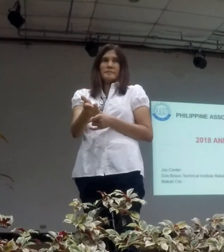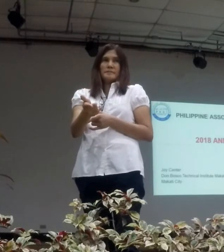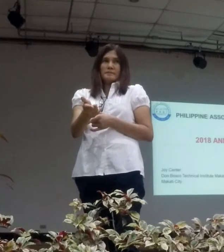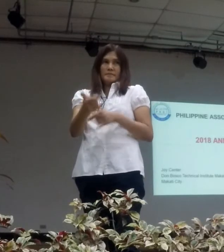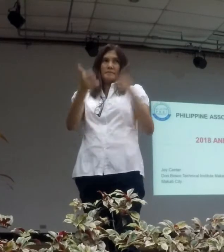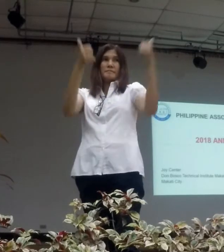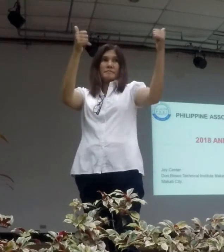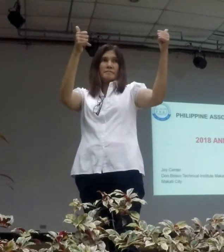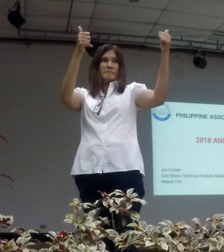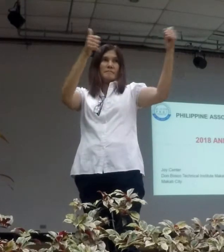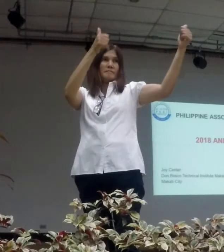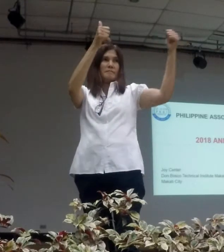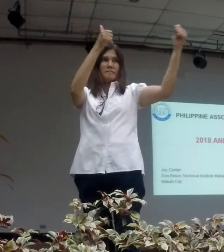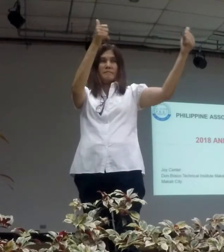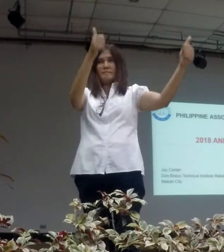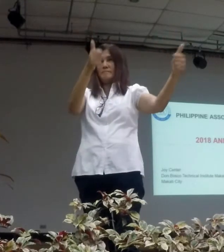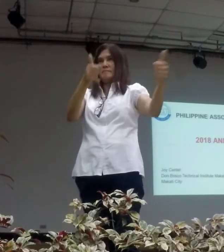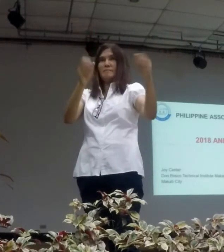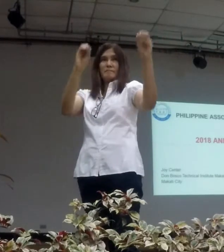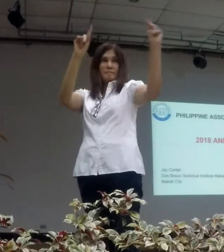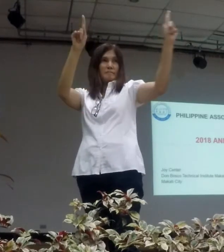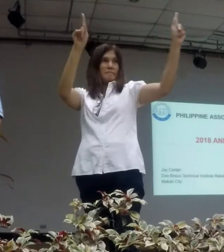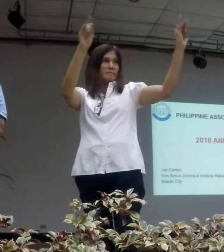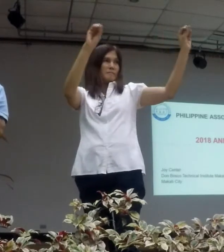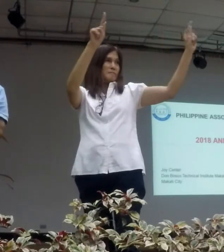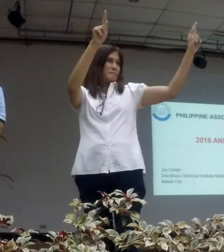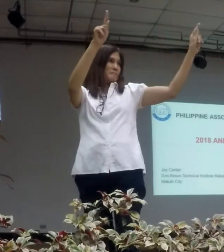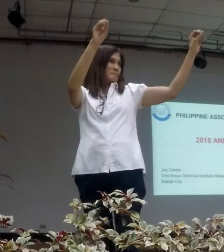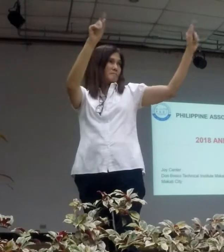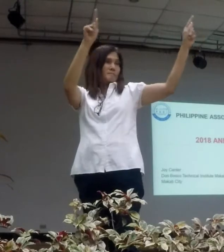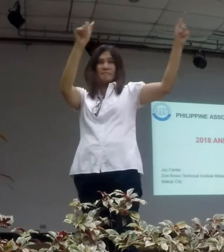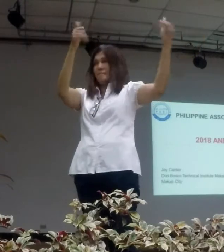Okay? Okay? Thank you.